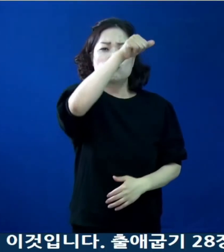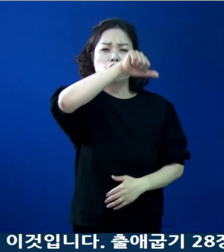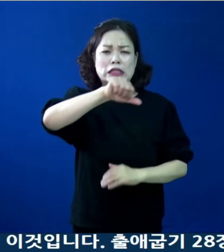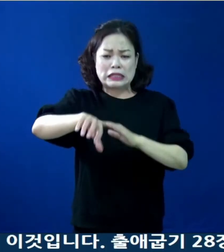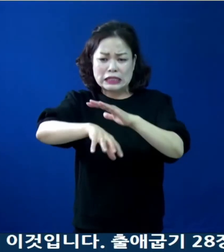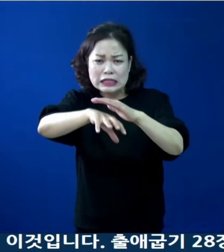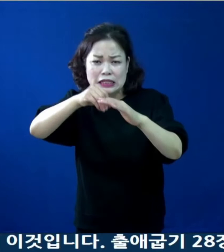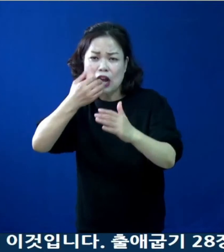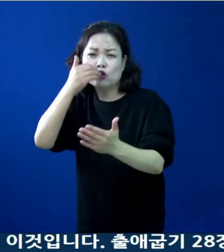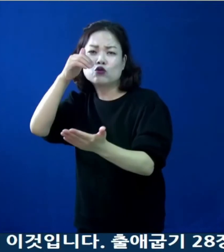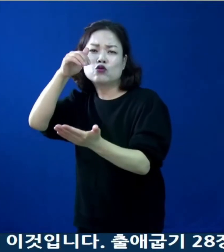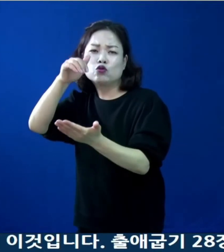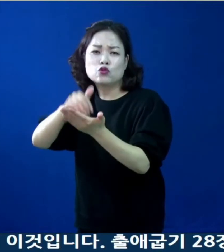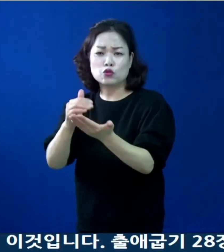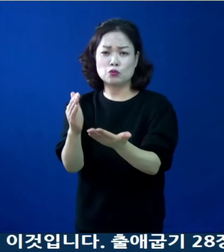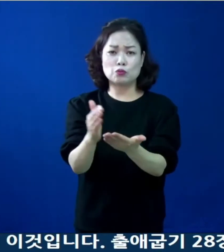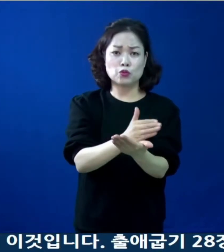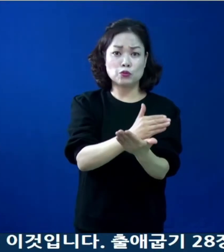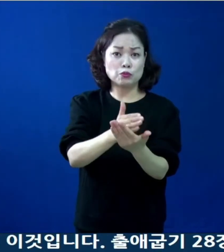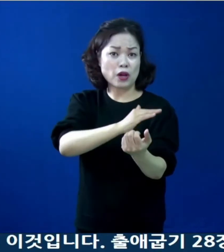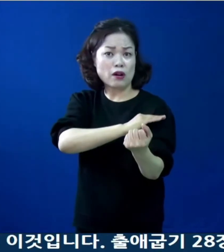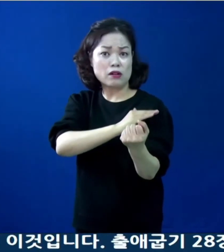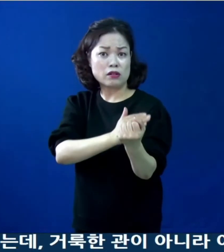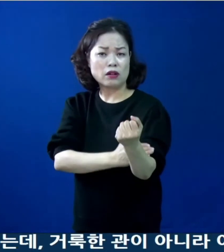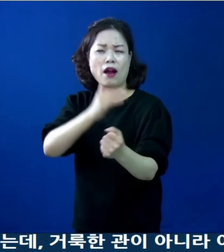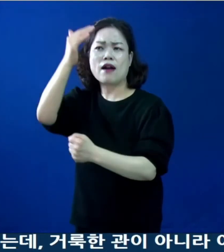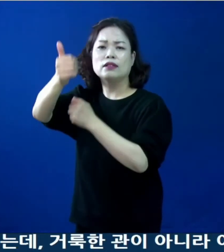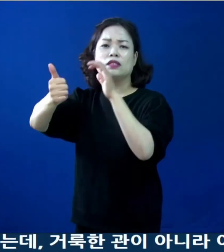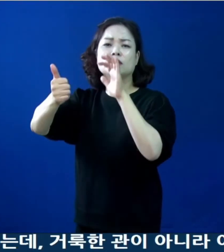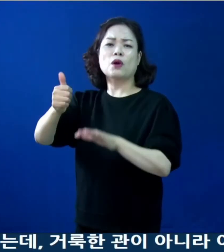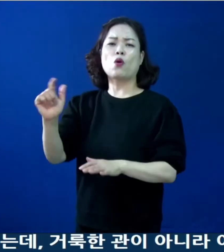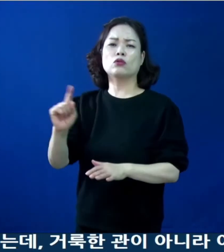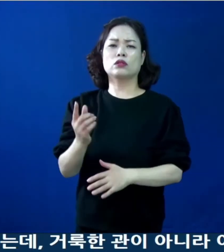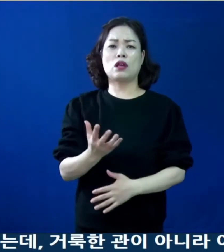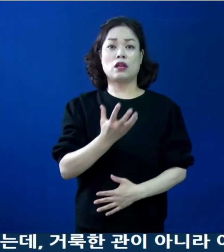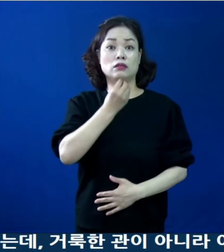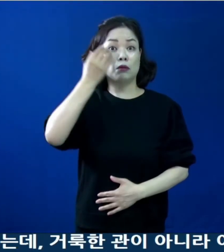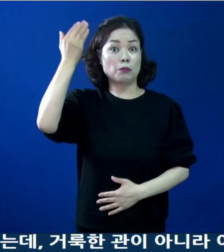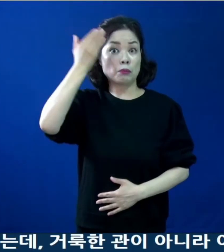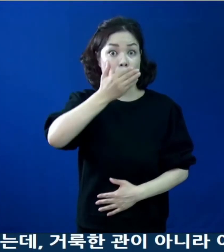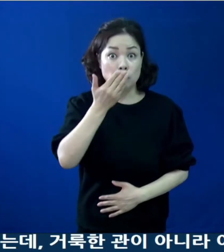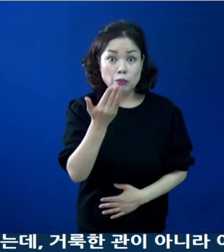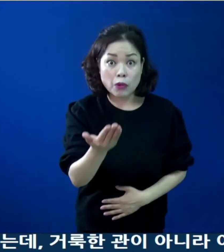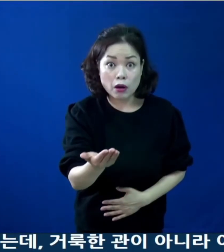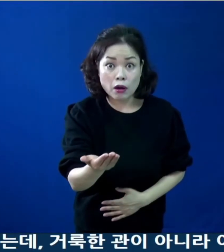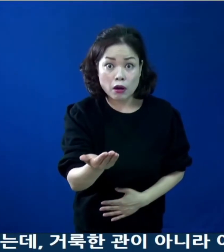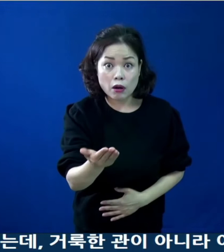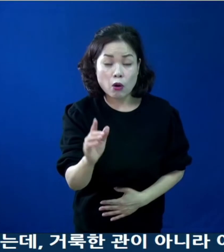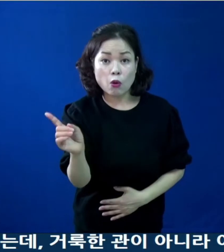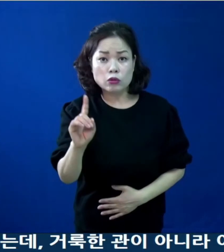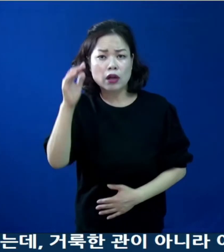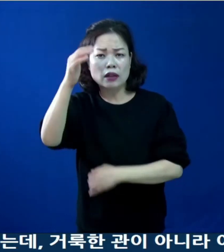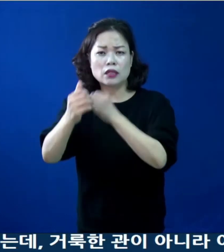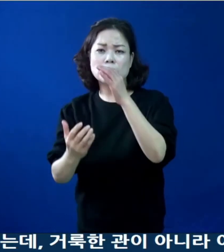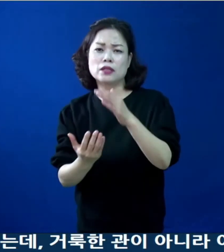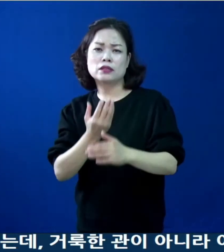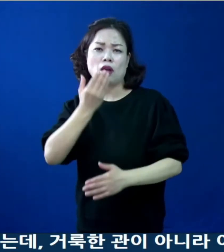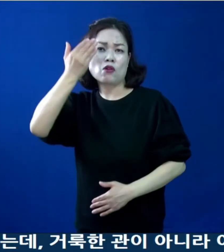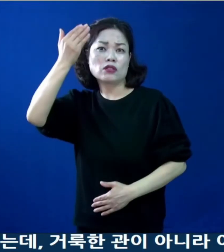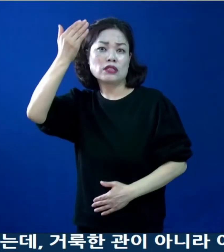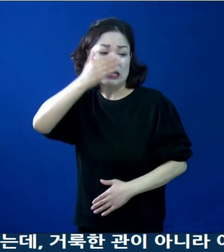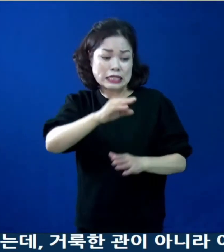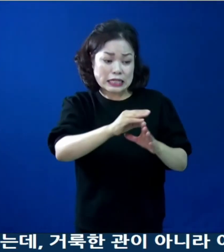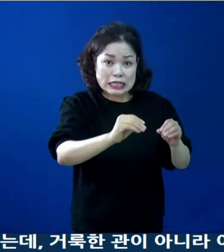우리에게 요구하는 분별력은 결국 하나님 앞에 어떻게 더 성결할 수 있을까? 어떻게 하나님의 성격을